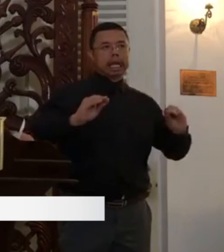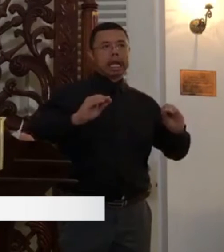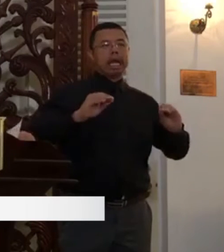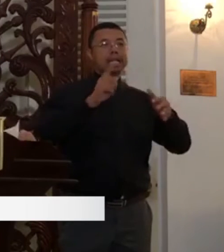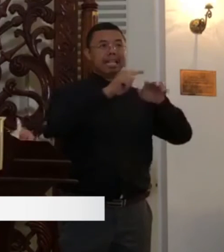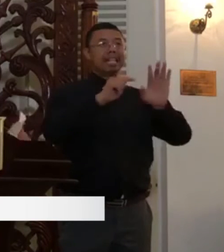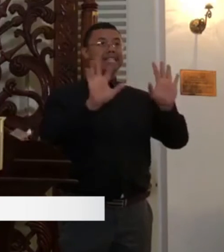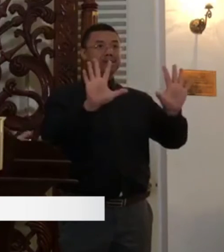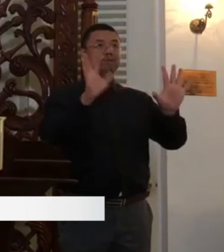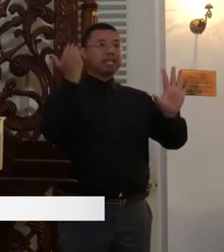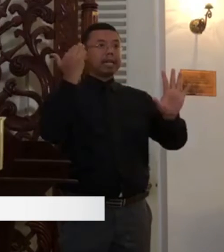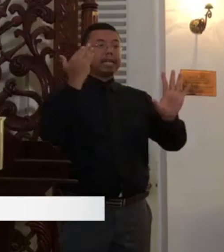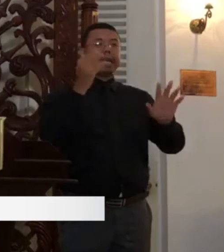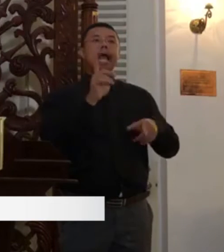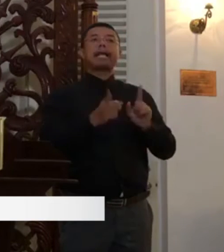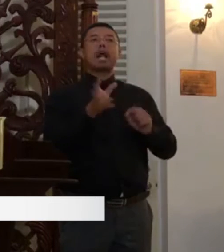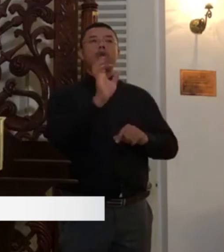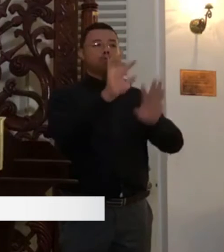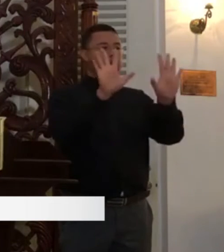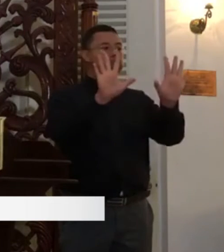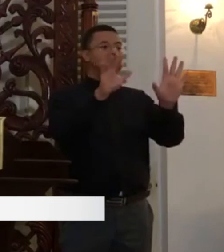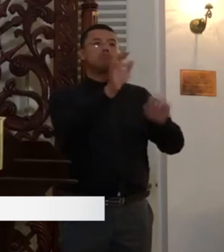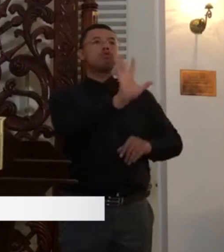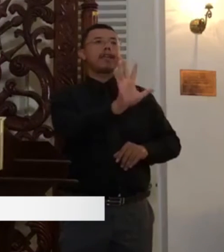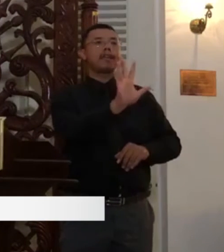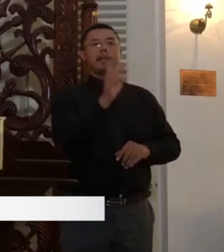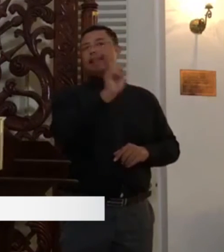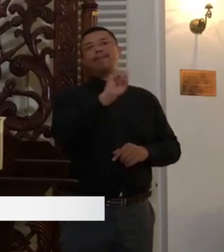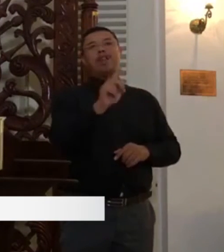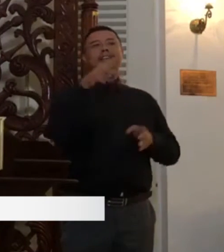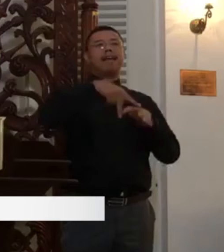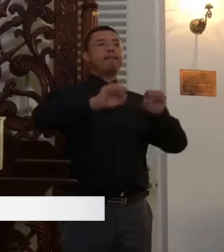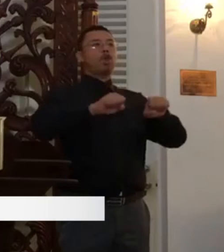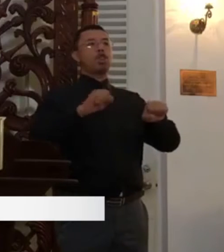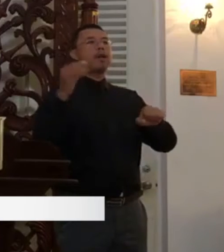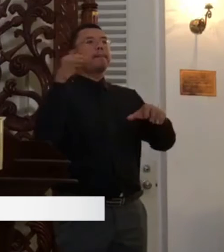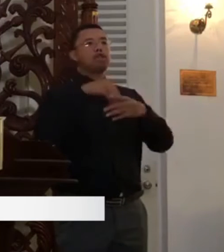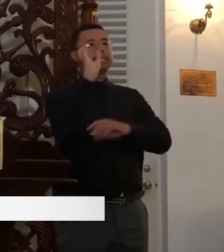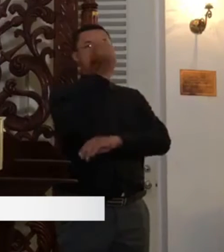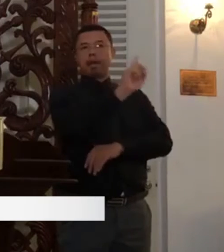diizinkan. Tanpa itu, maka dilarang menggunakan kendaraan roda 2.